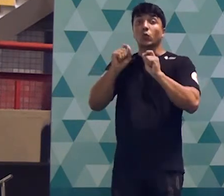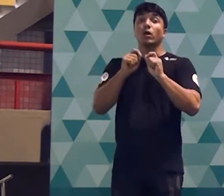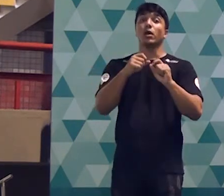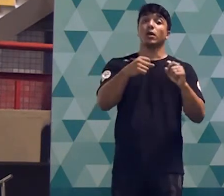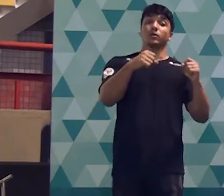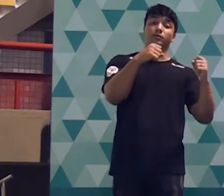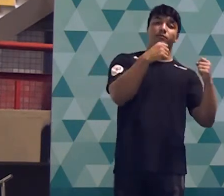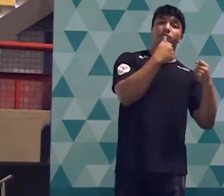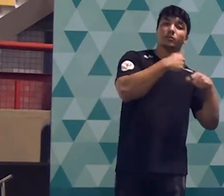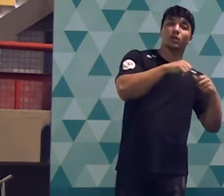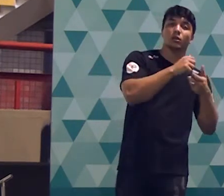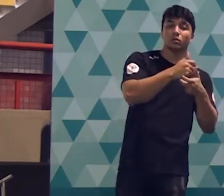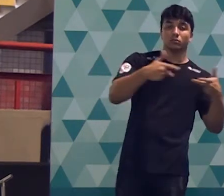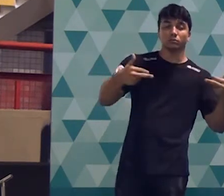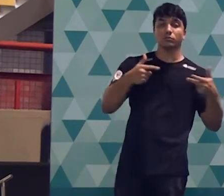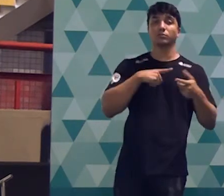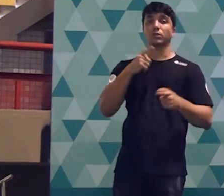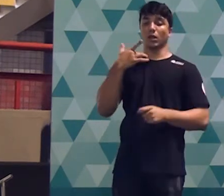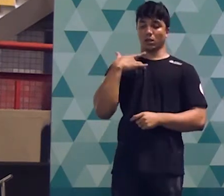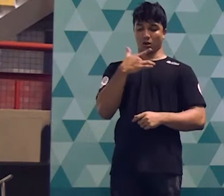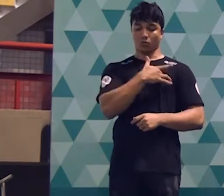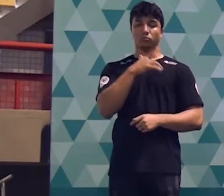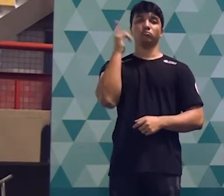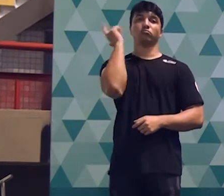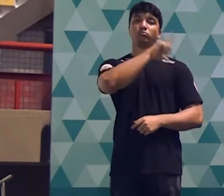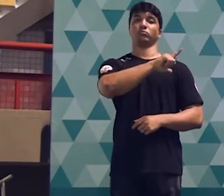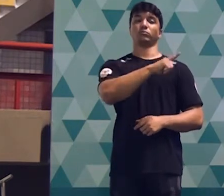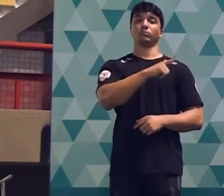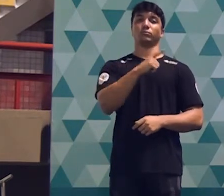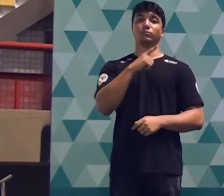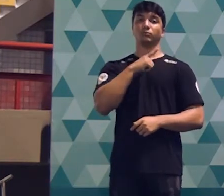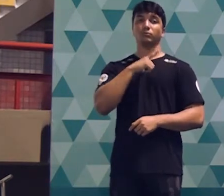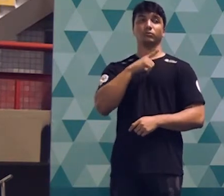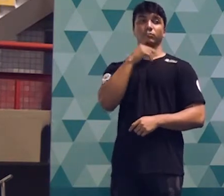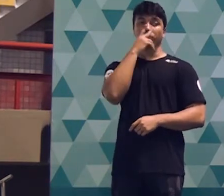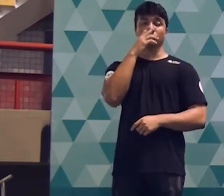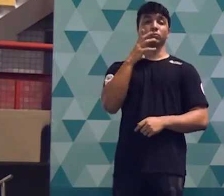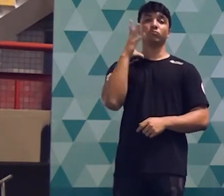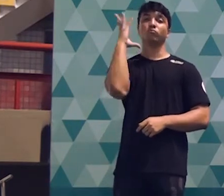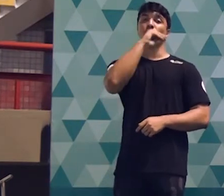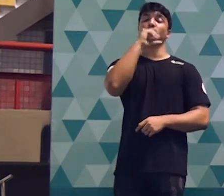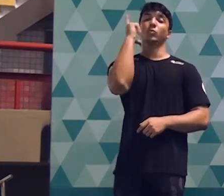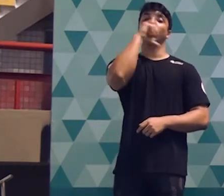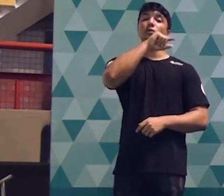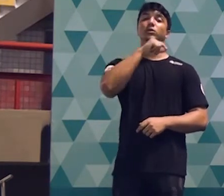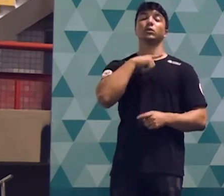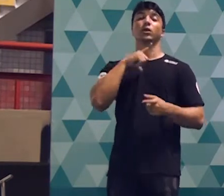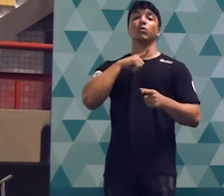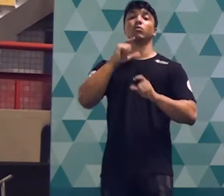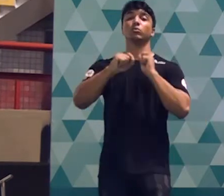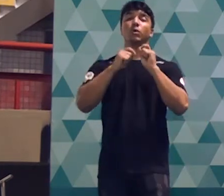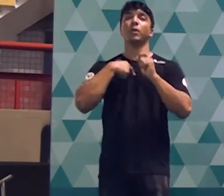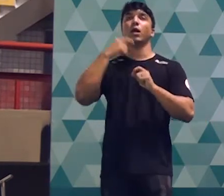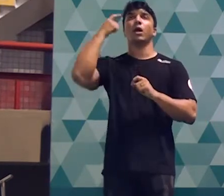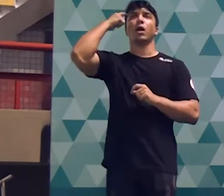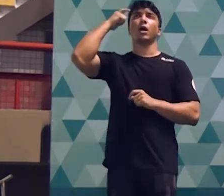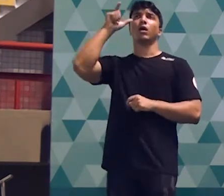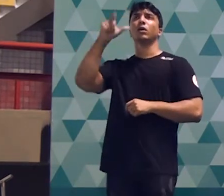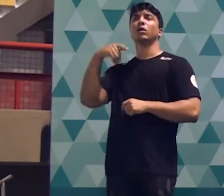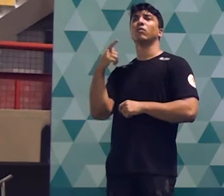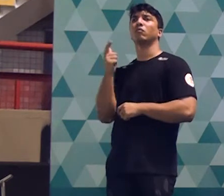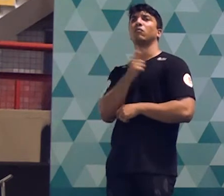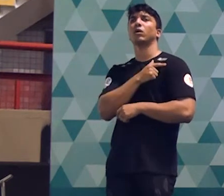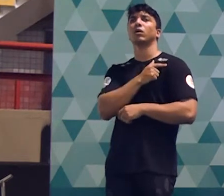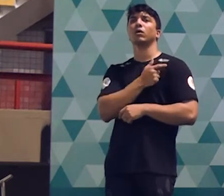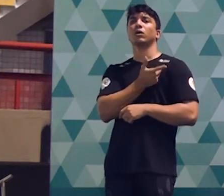para ter saúde. E quando a gente busca um exercício para ficar bonito, às vezes a gente está se achando feio.